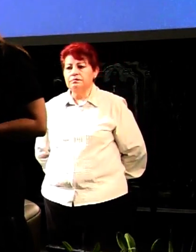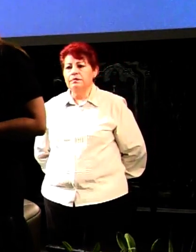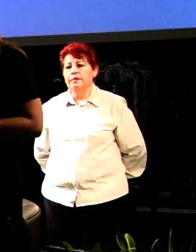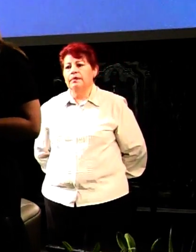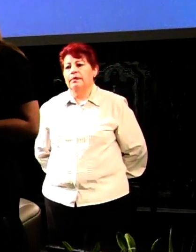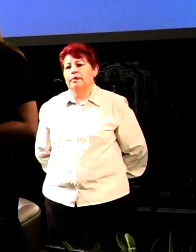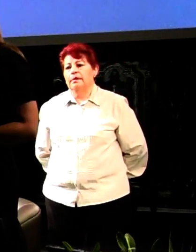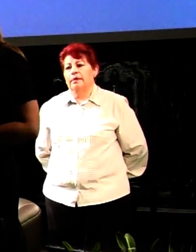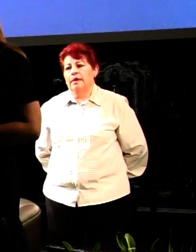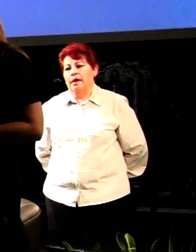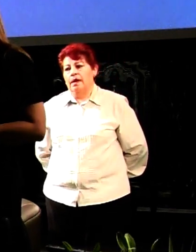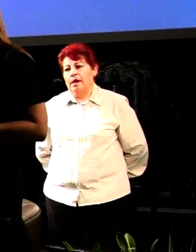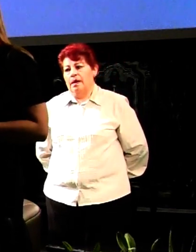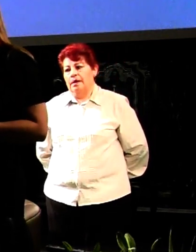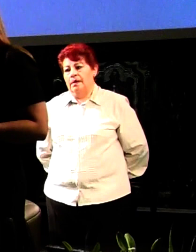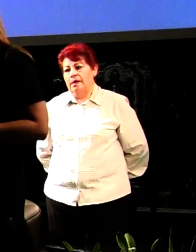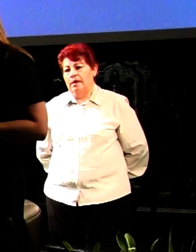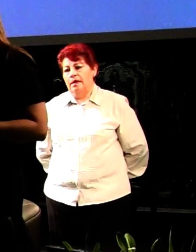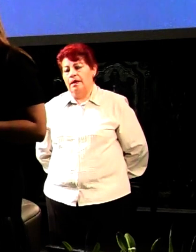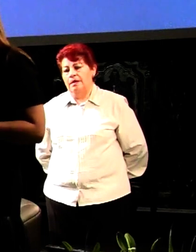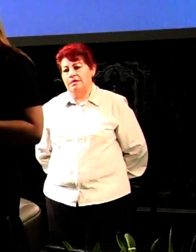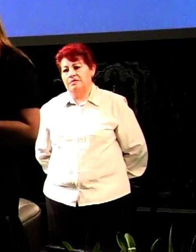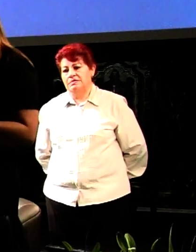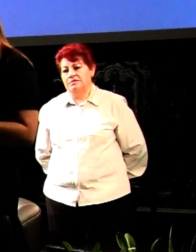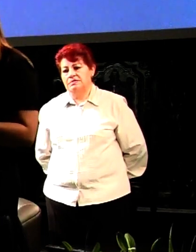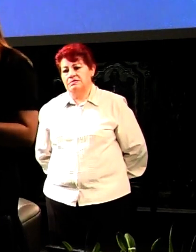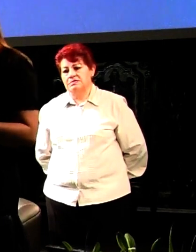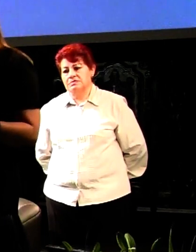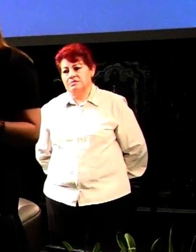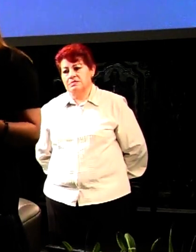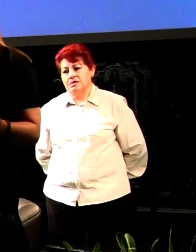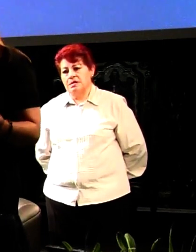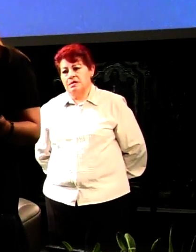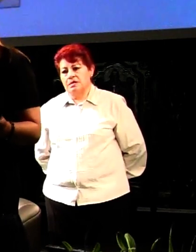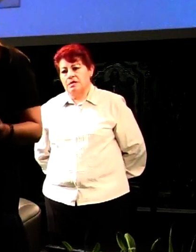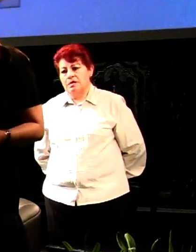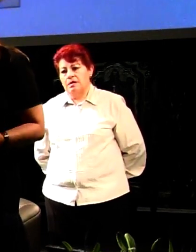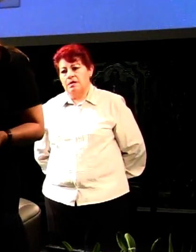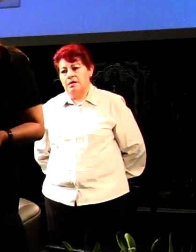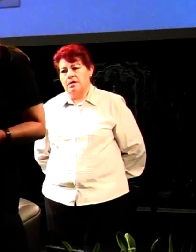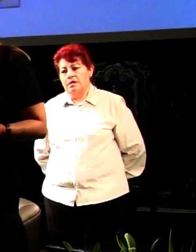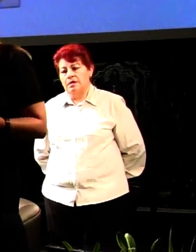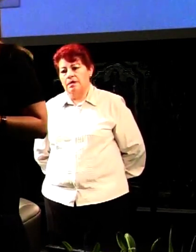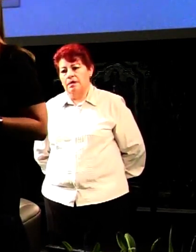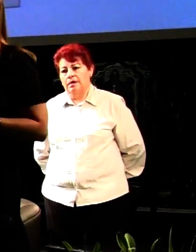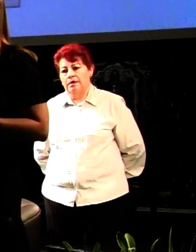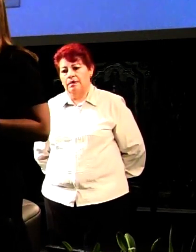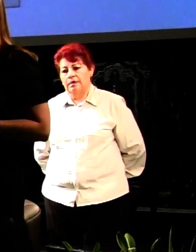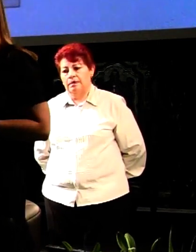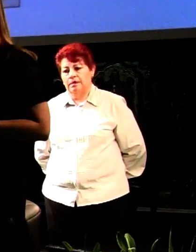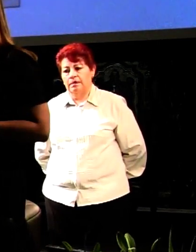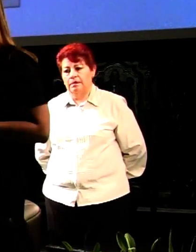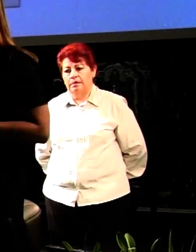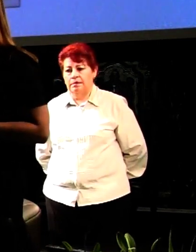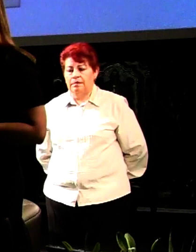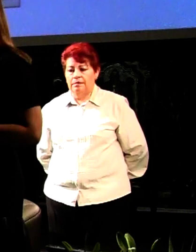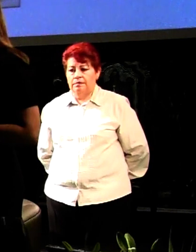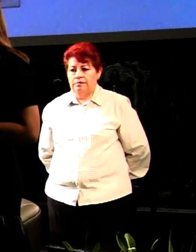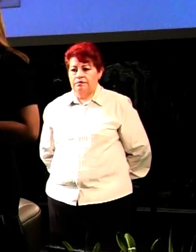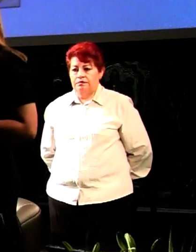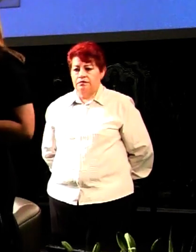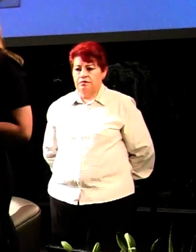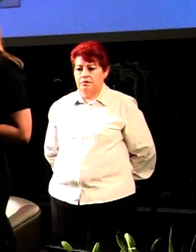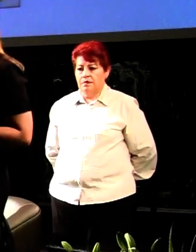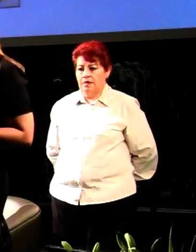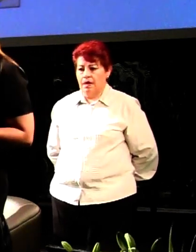de palabras, insultos, humillaciones que comprometen la dignidad humana. Se da la violencia